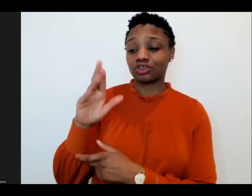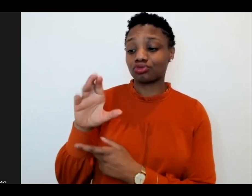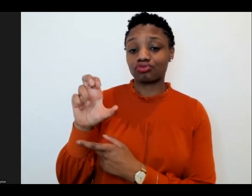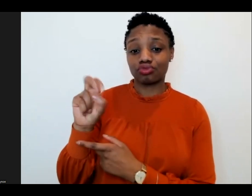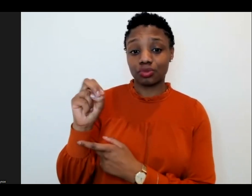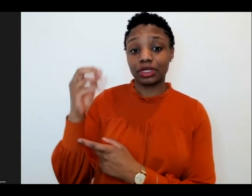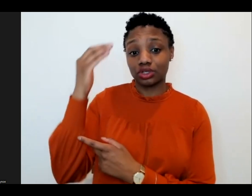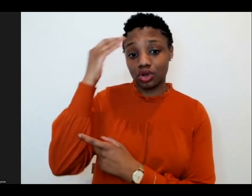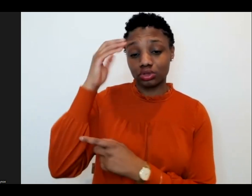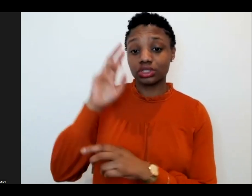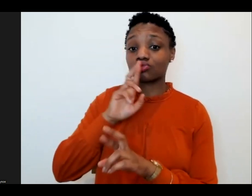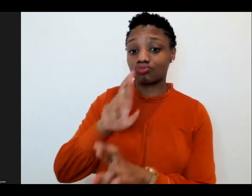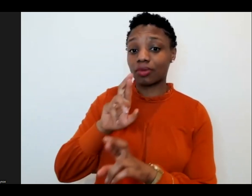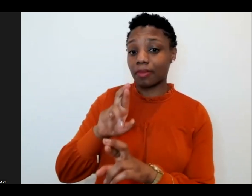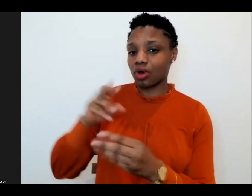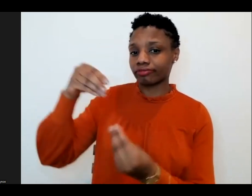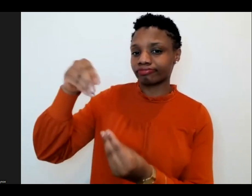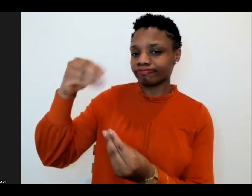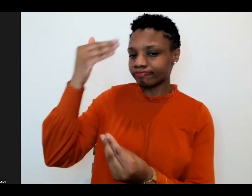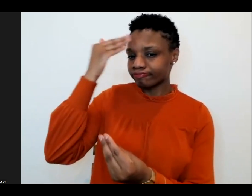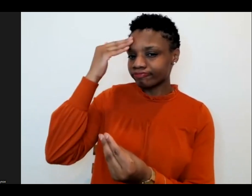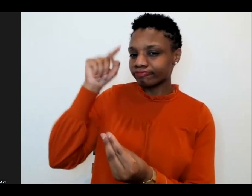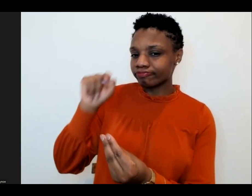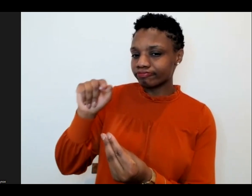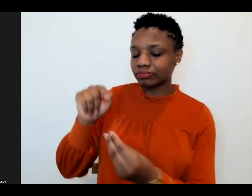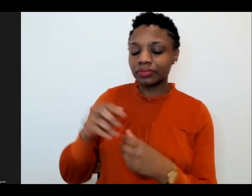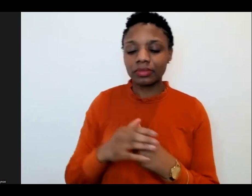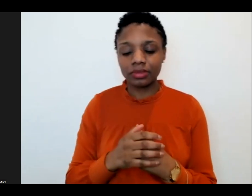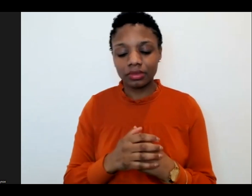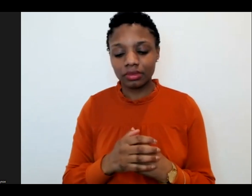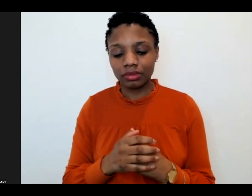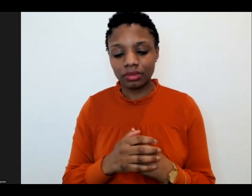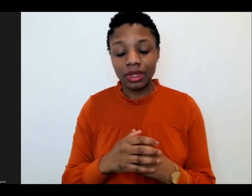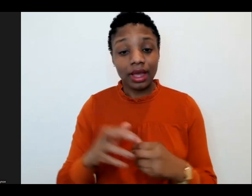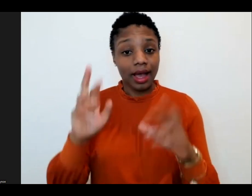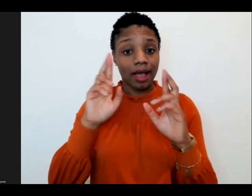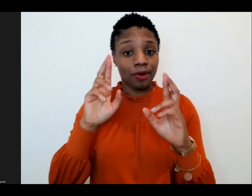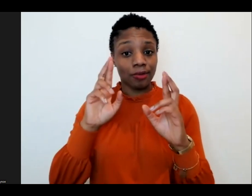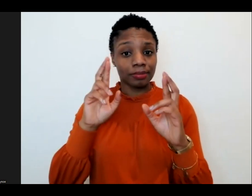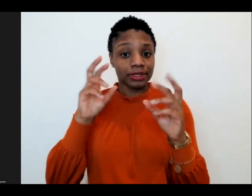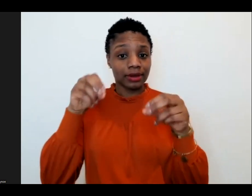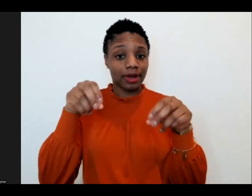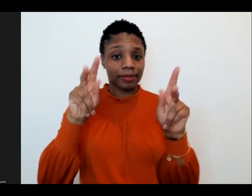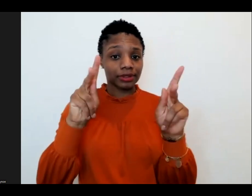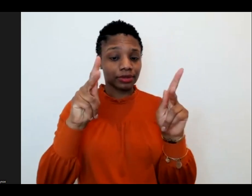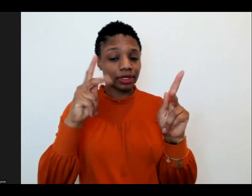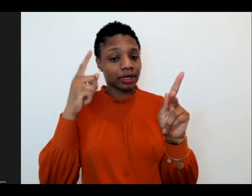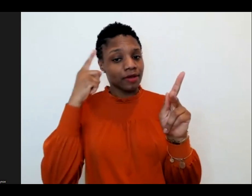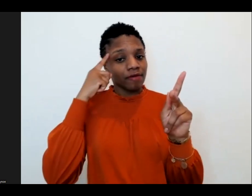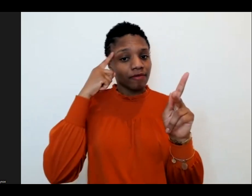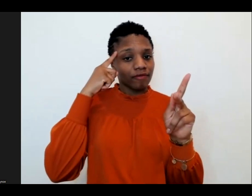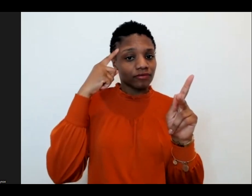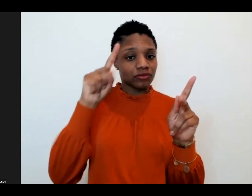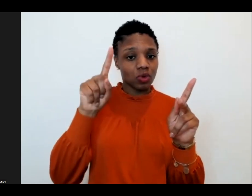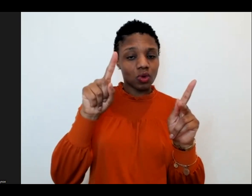estaba involucrado en estos procesos eh pero yo tengo la esperanza de que haya una